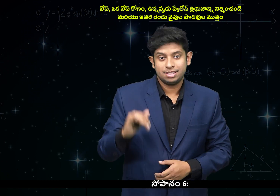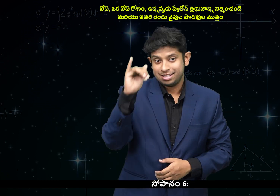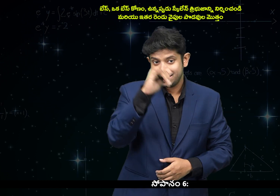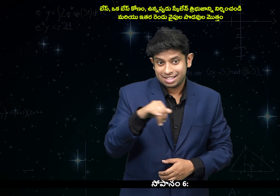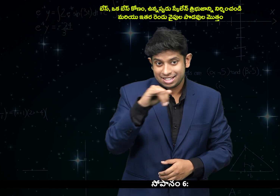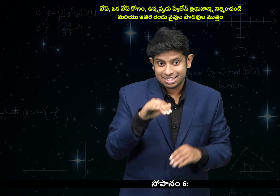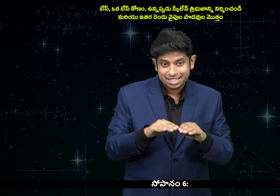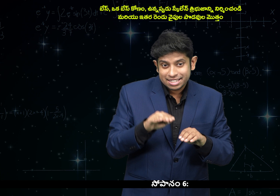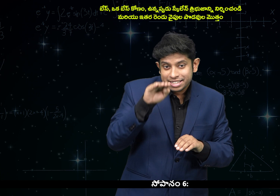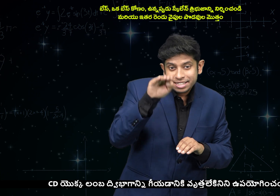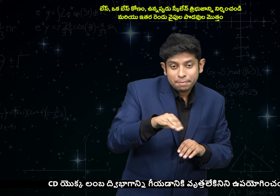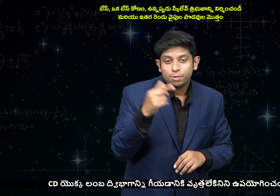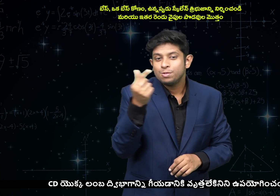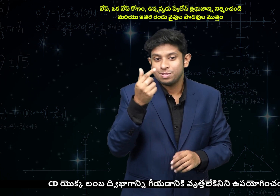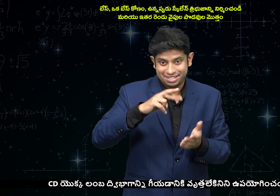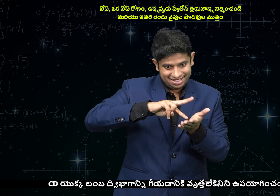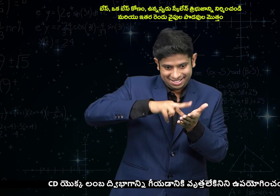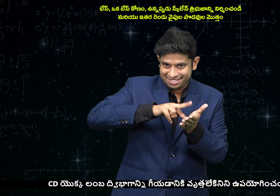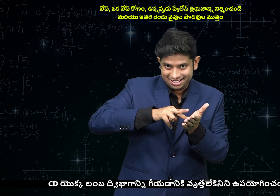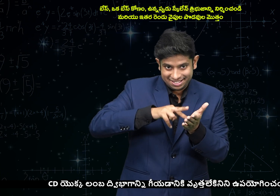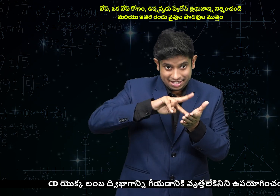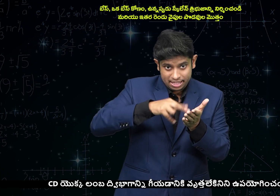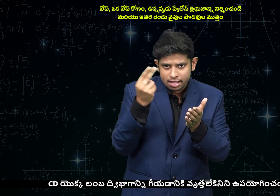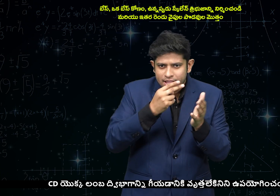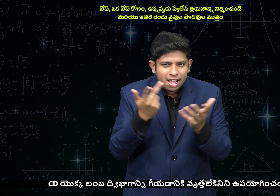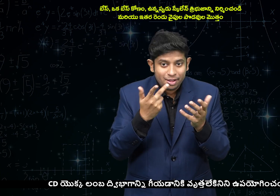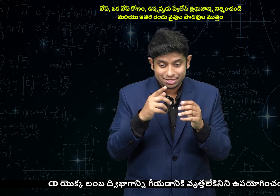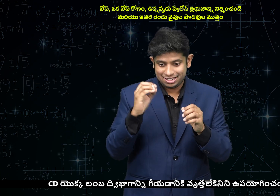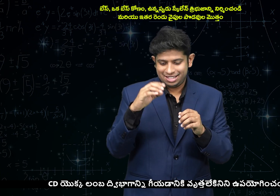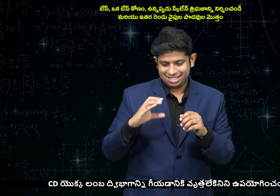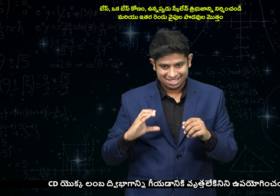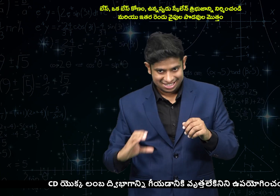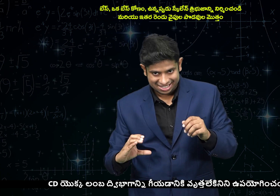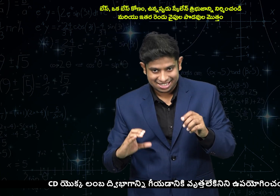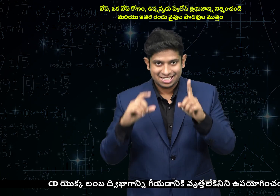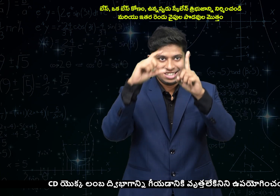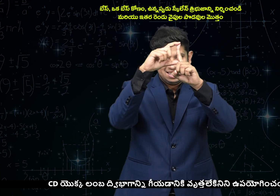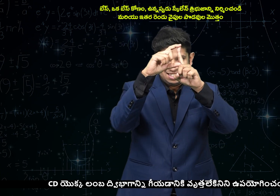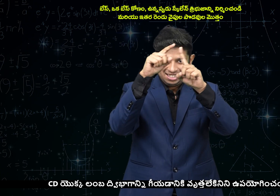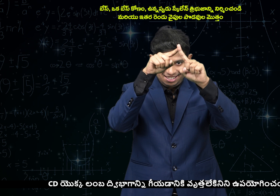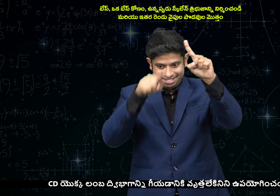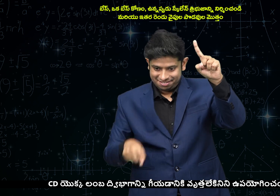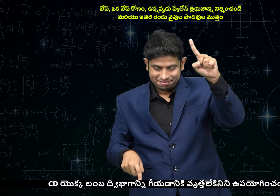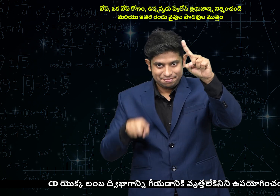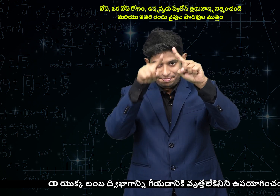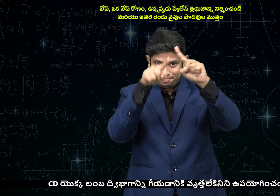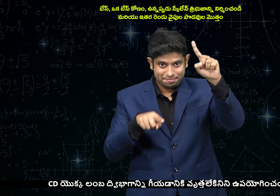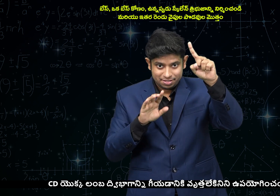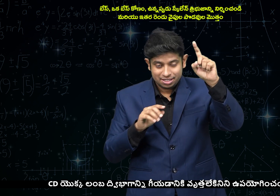సోపానం 6. CD యొక్క లంబ ద్విభాగాన్ని గీయడానికి వృత్త లేఖినిని ఉపయోగించండి.